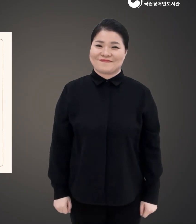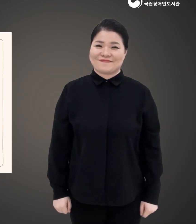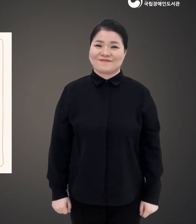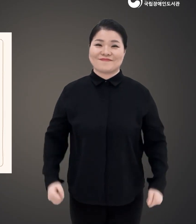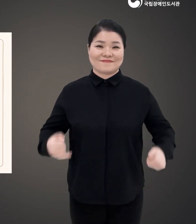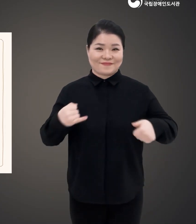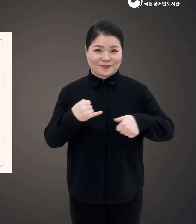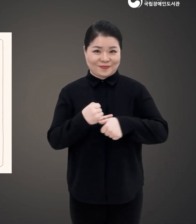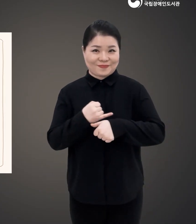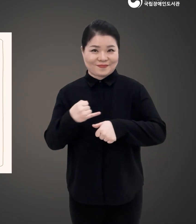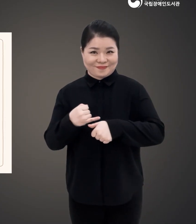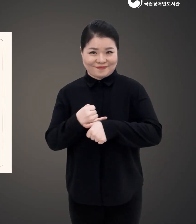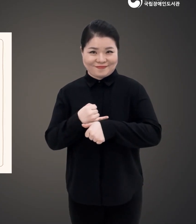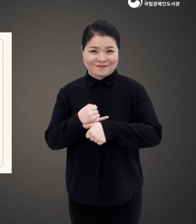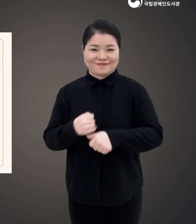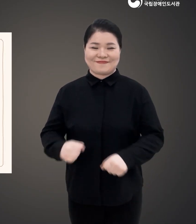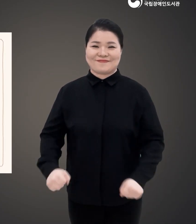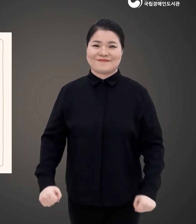연인,